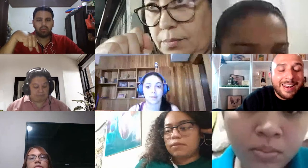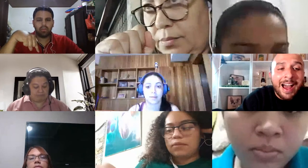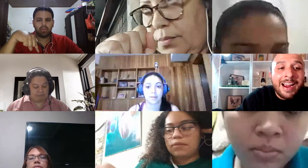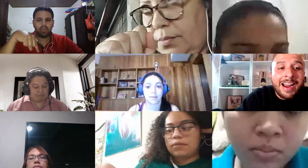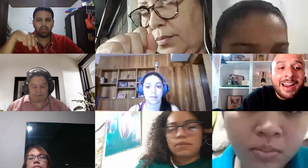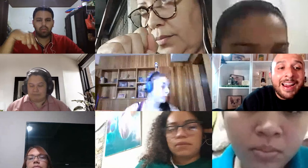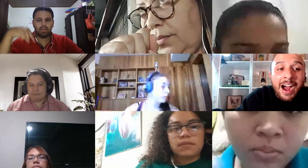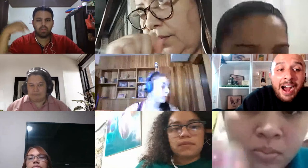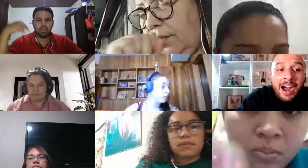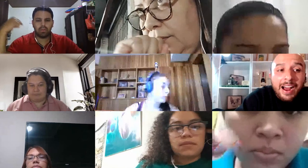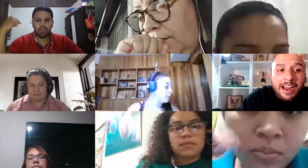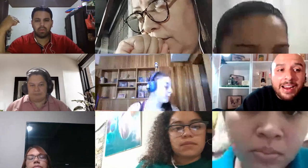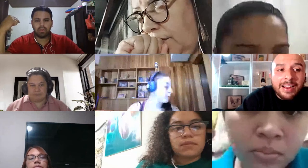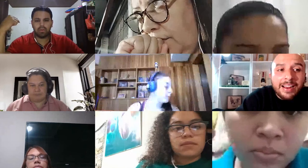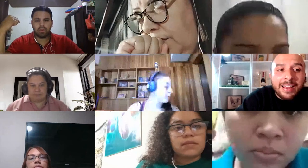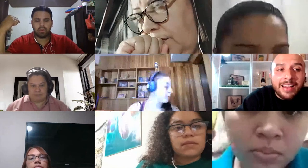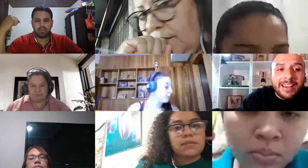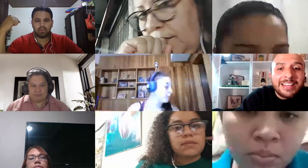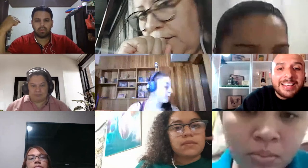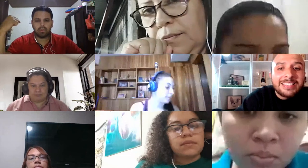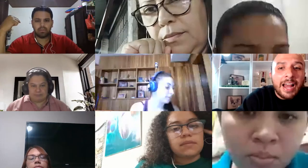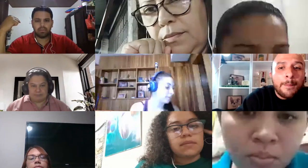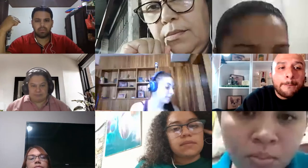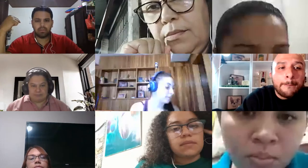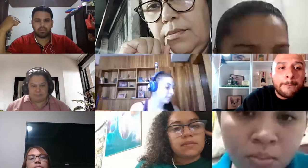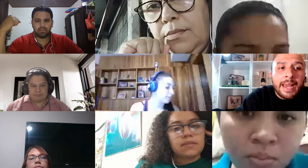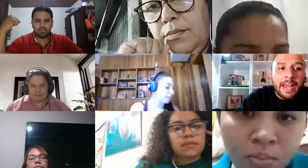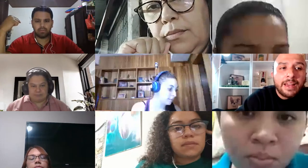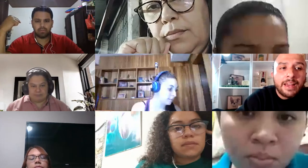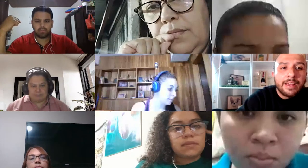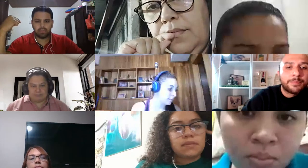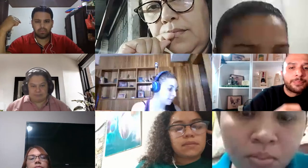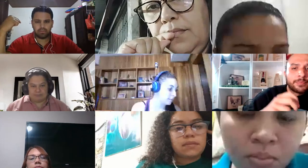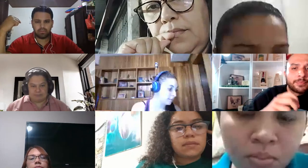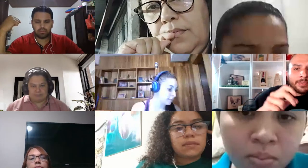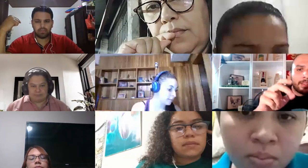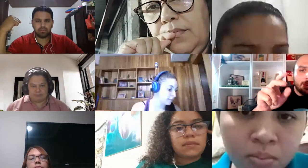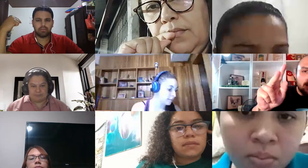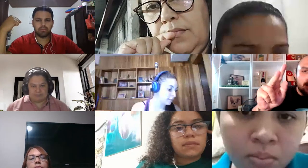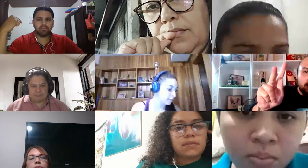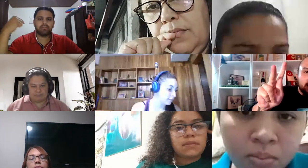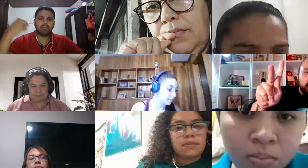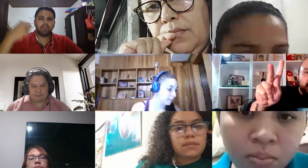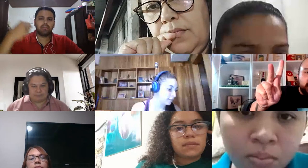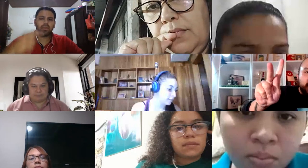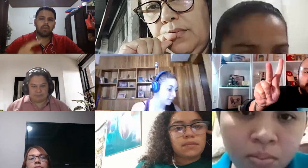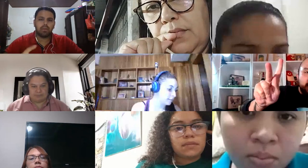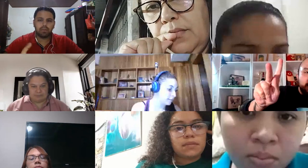La K es la P. K.